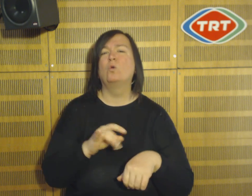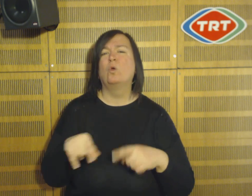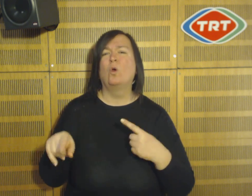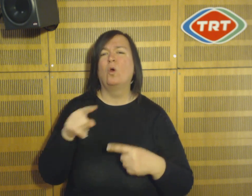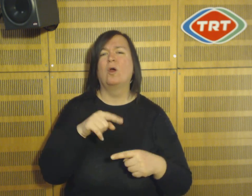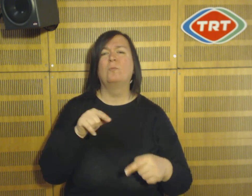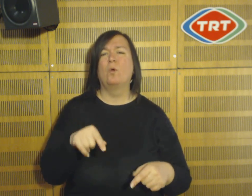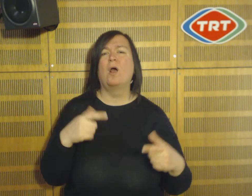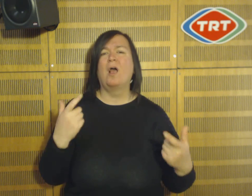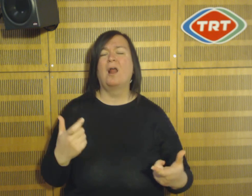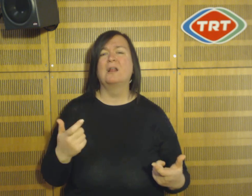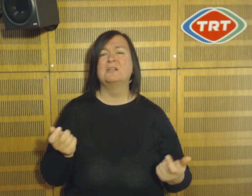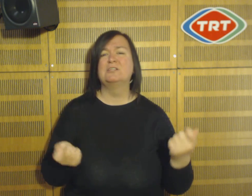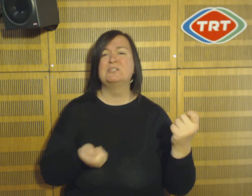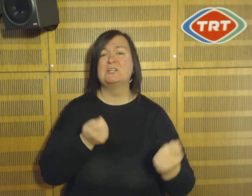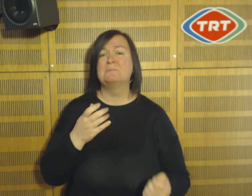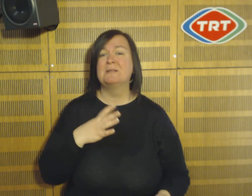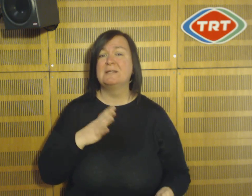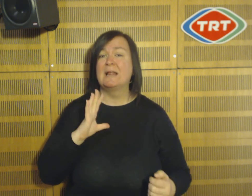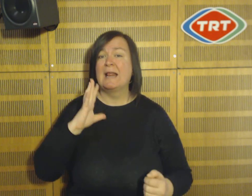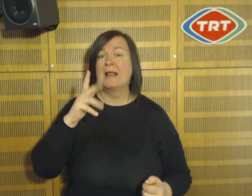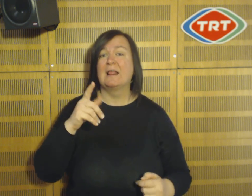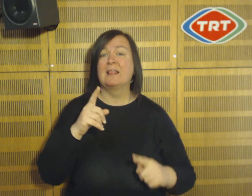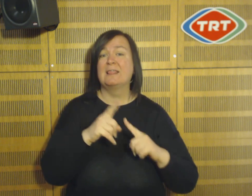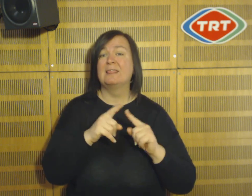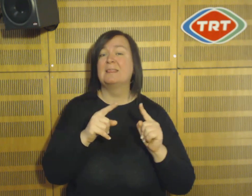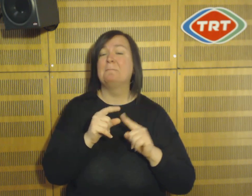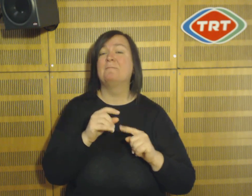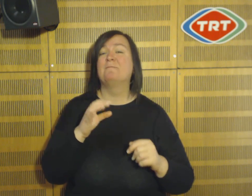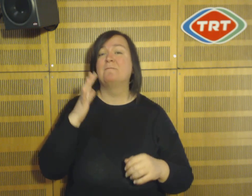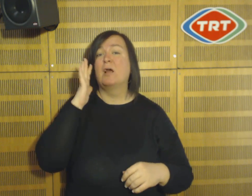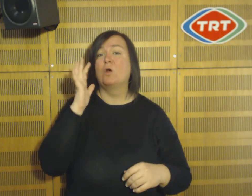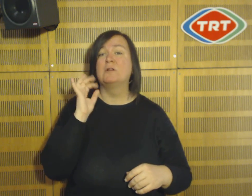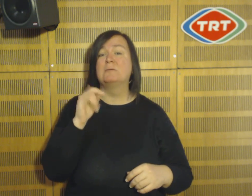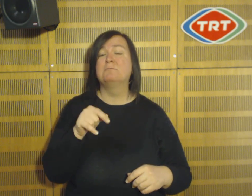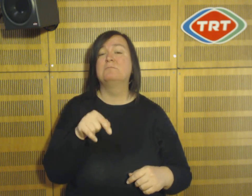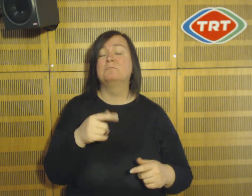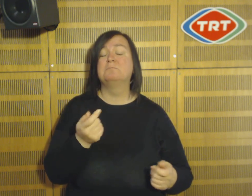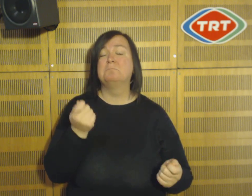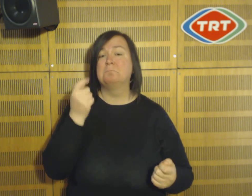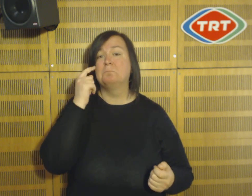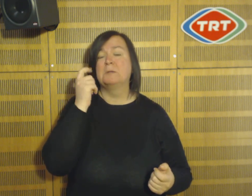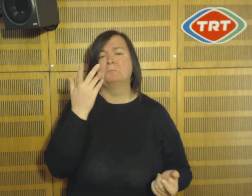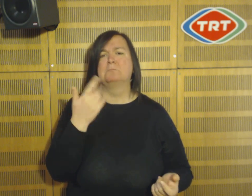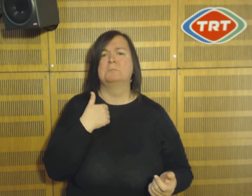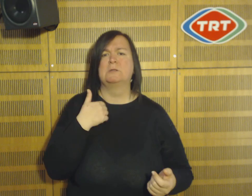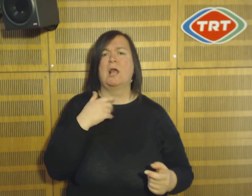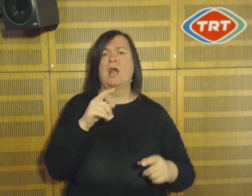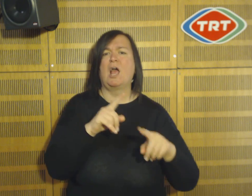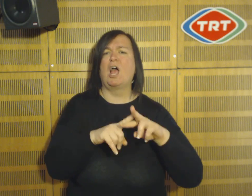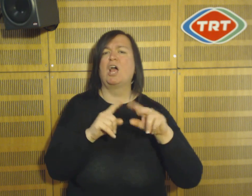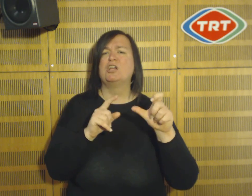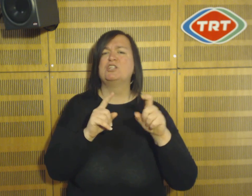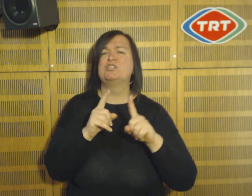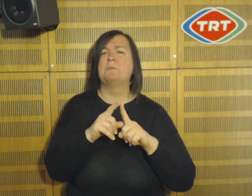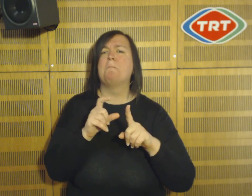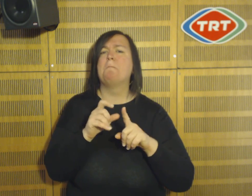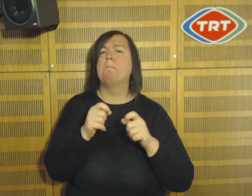Eee çalışmak isteyen ileride Tıp Fakültesi öğrencilerinin bilinçlenmesini sağlamak Eee Mesela biz Acıbadem Üniversitesi Tıp Fakültesi'nde kendi